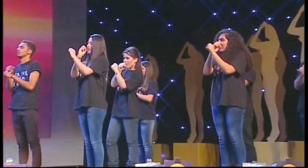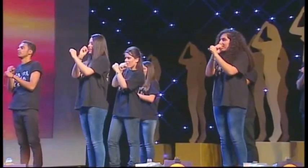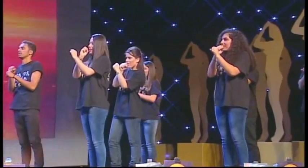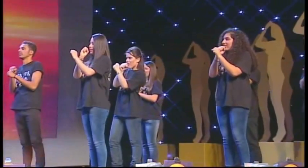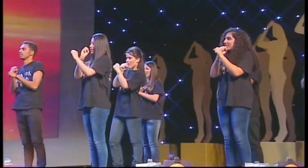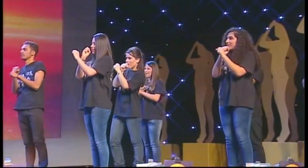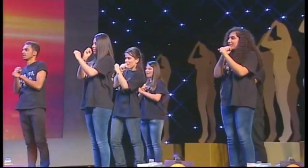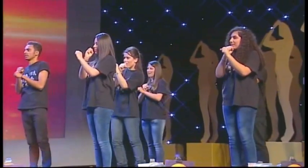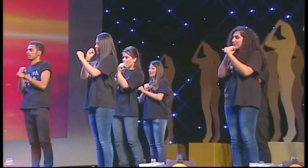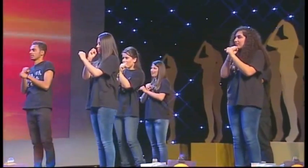σκοτάδια.